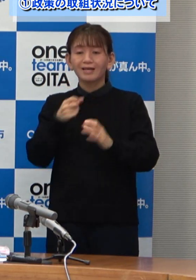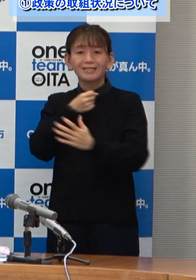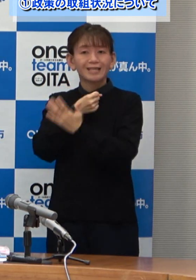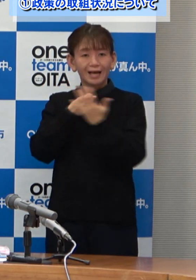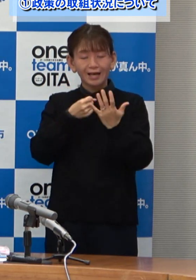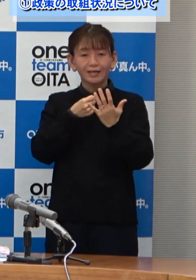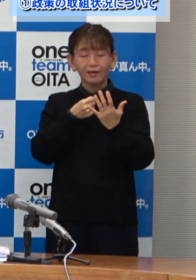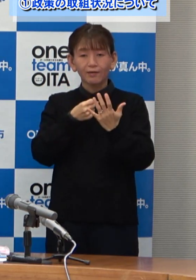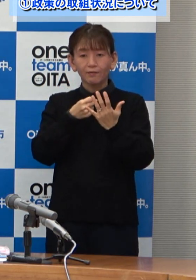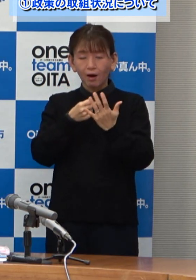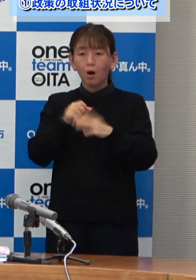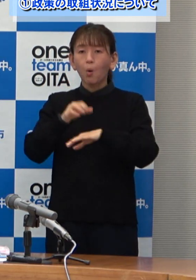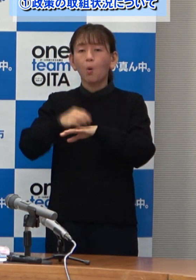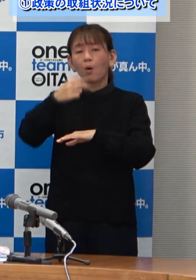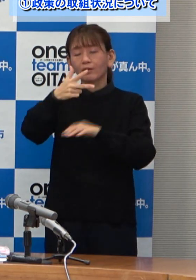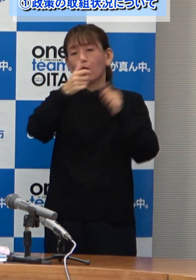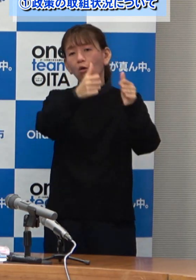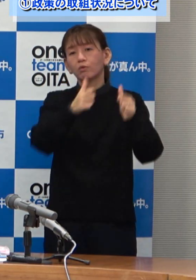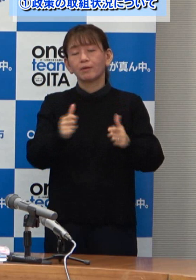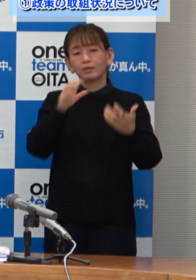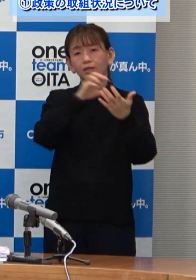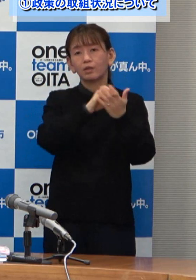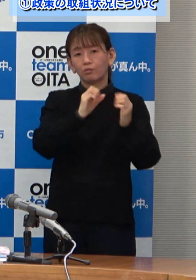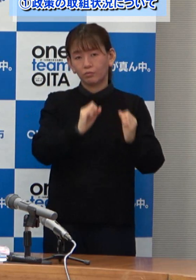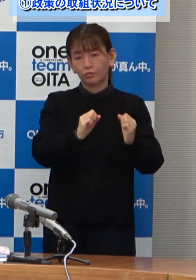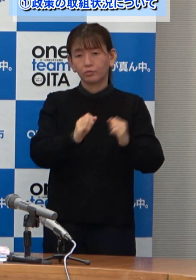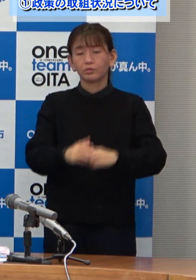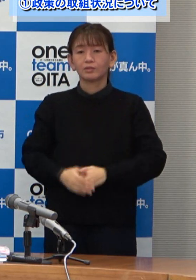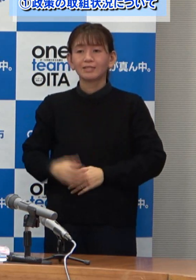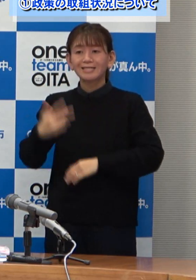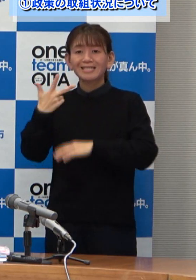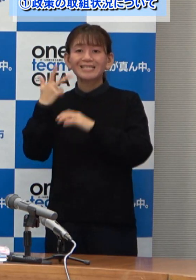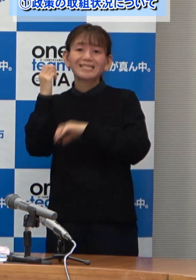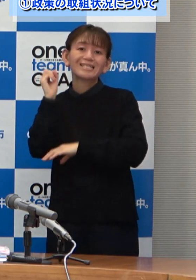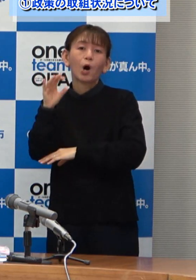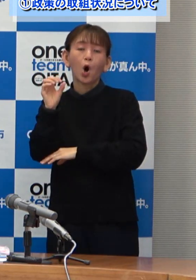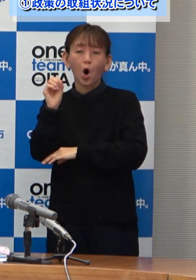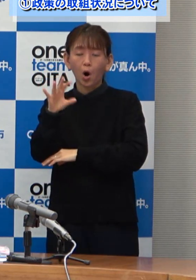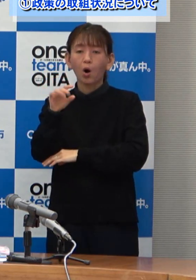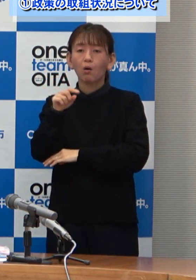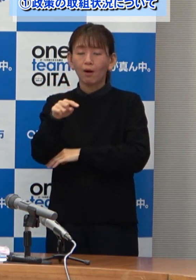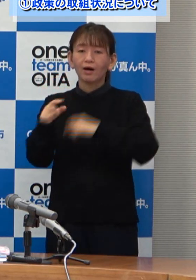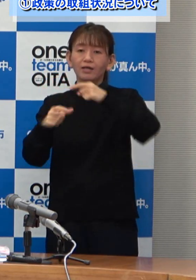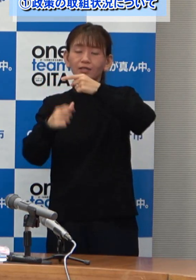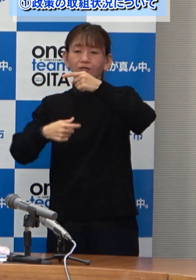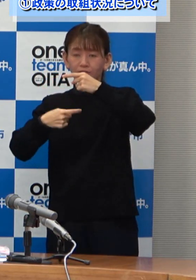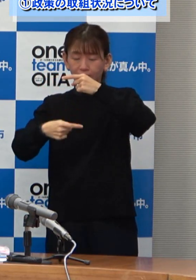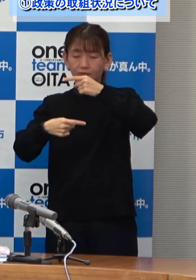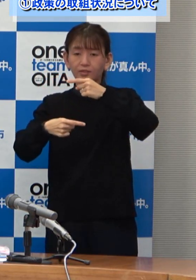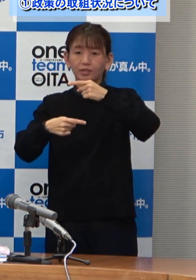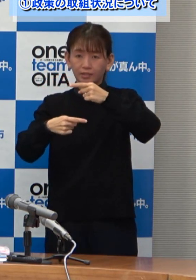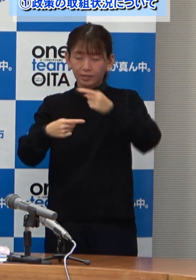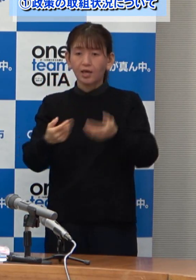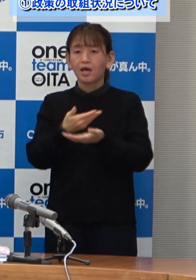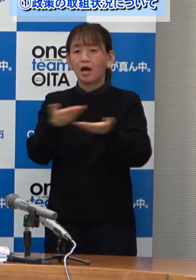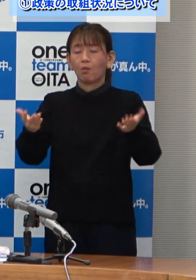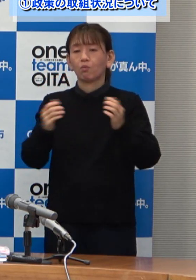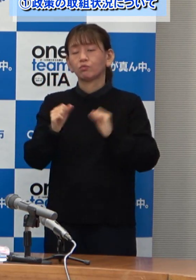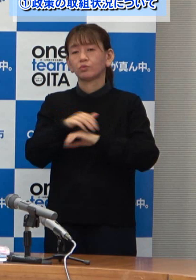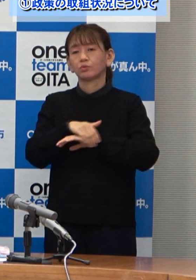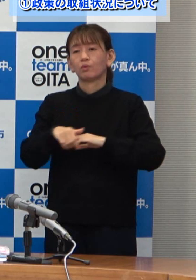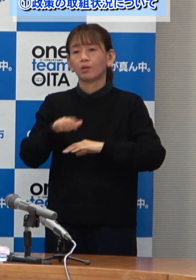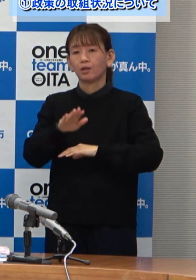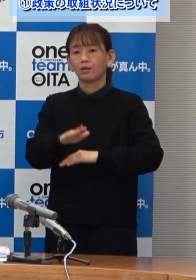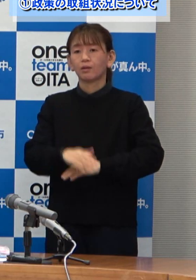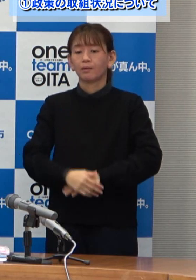に掲載しますついては1月1日1月1日後でお知らせすようにし